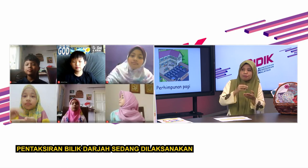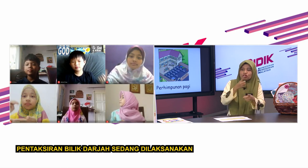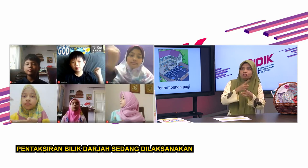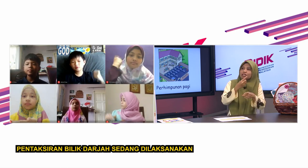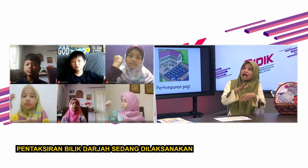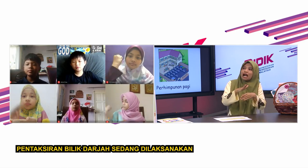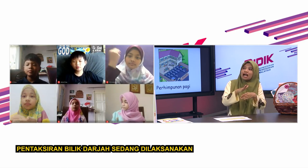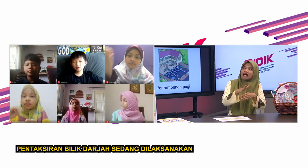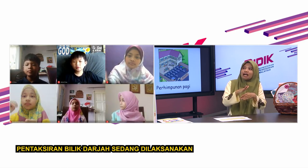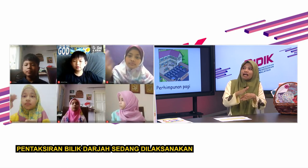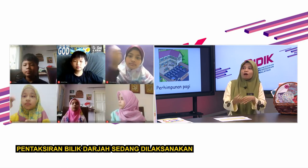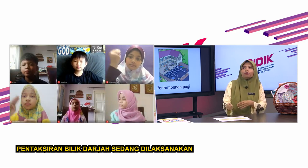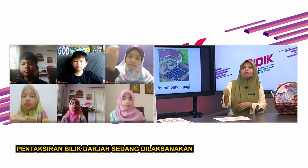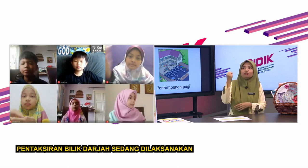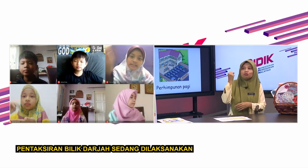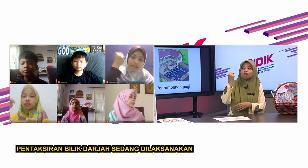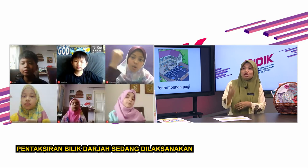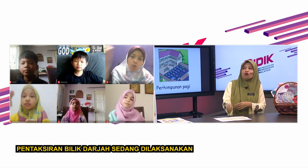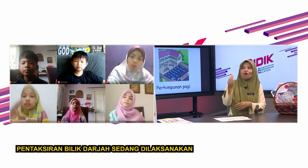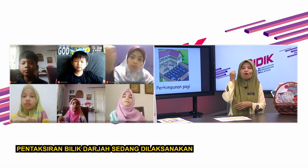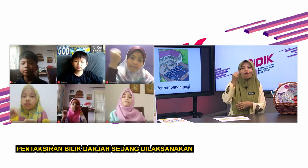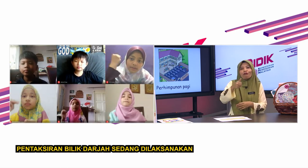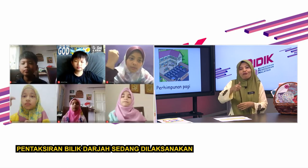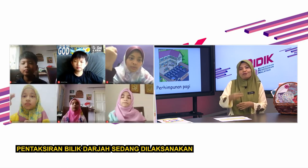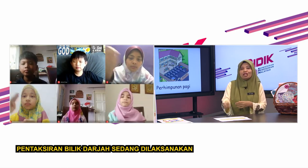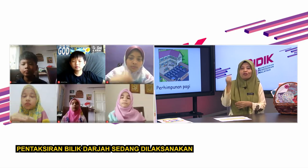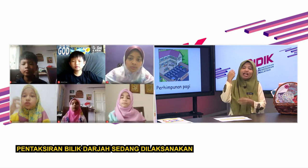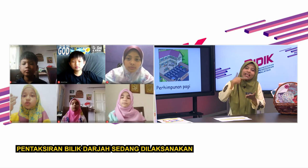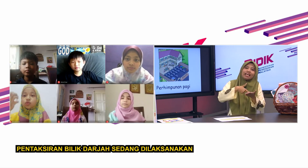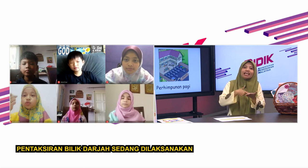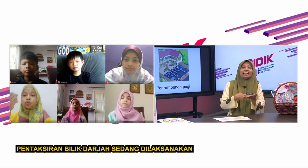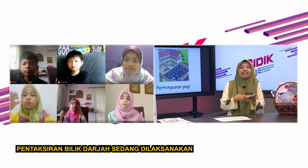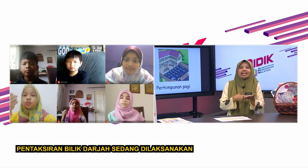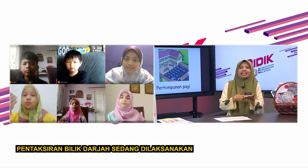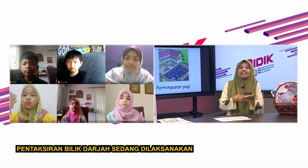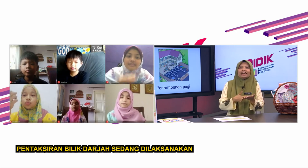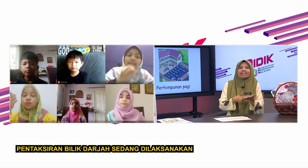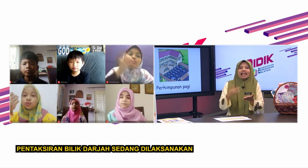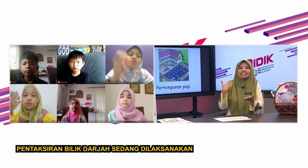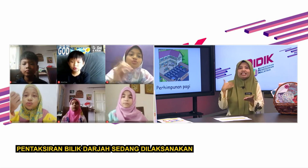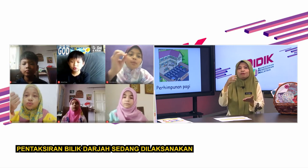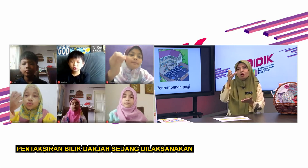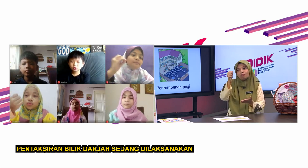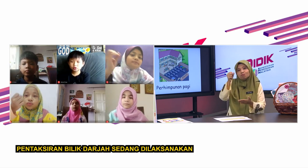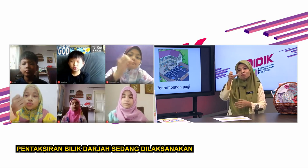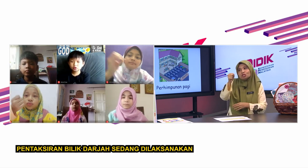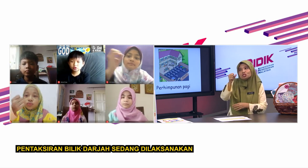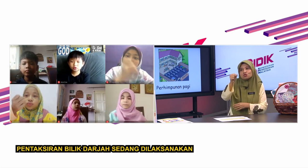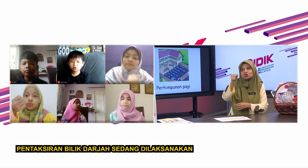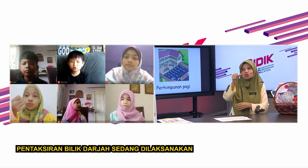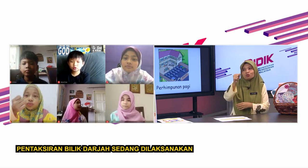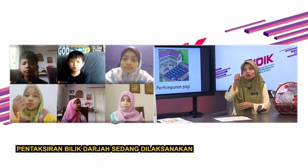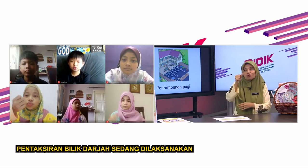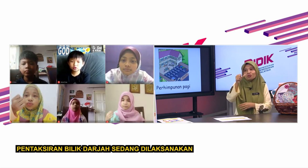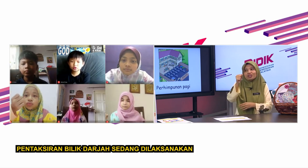Makan mi, betul. Sudah. Minum air susu. Milo. Oh, Milo. Lagi? Ada yang minum?